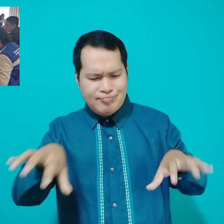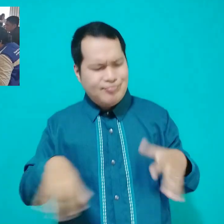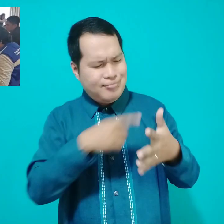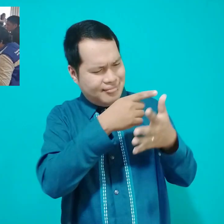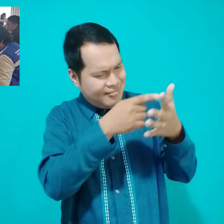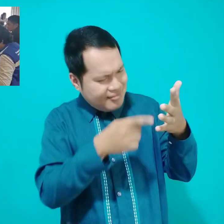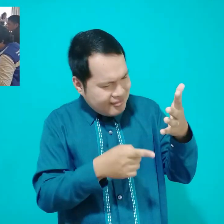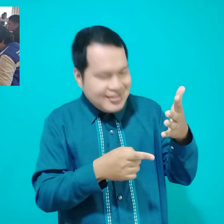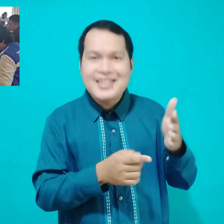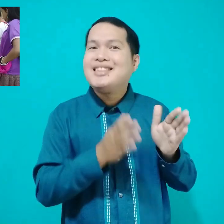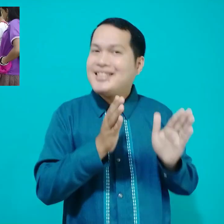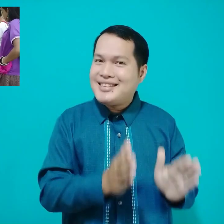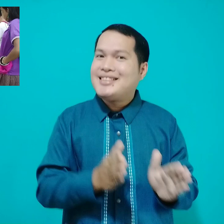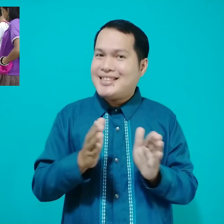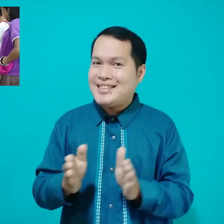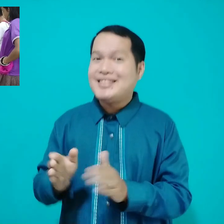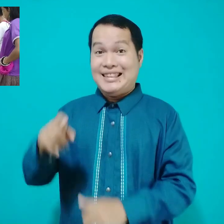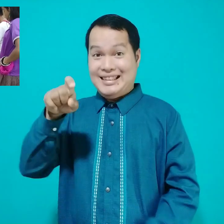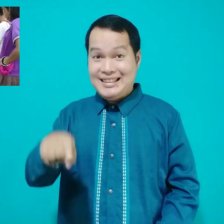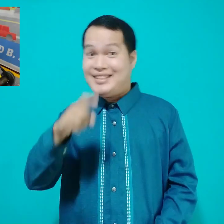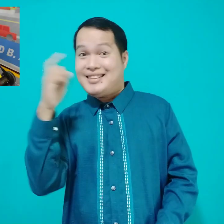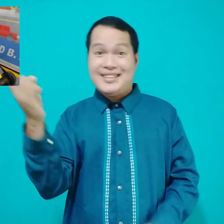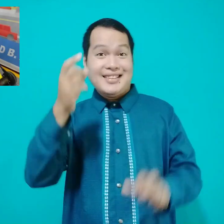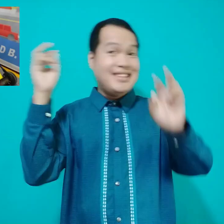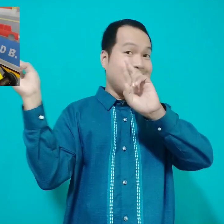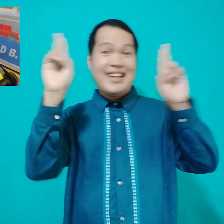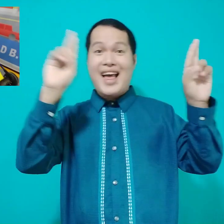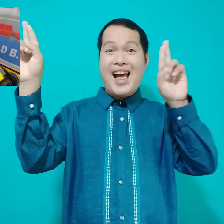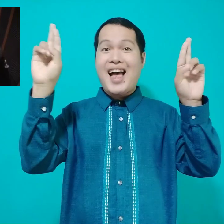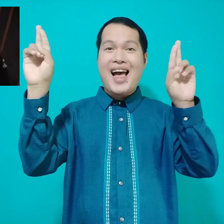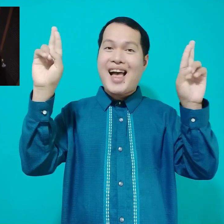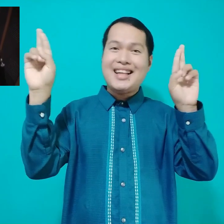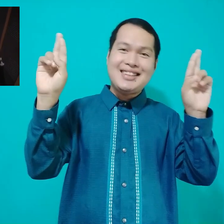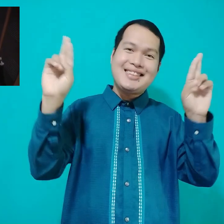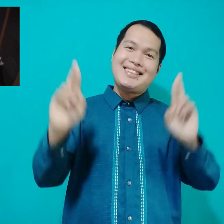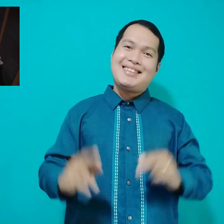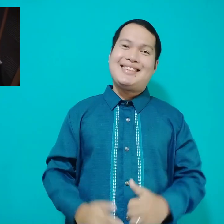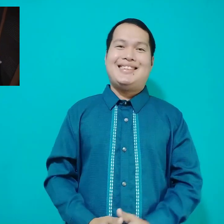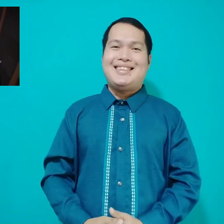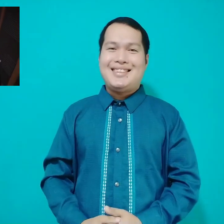Gawin na po ang kapat-dapat Na maging laging handa